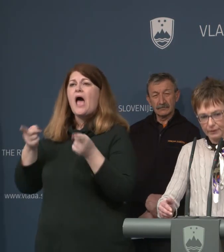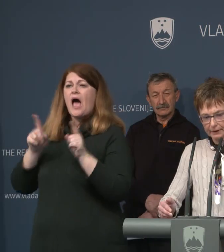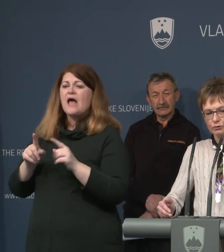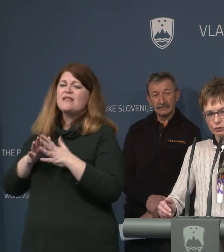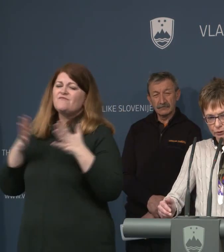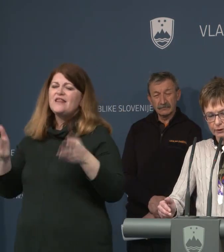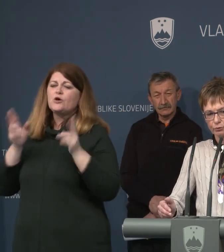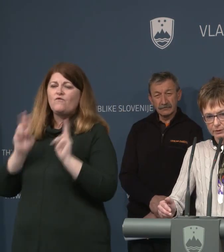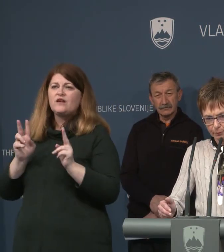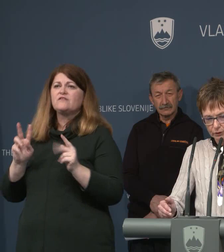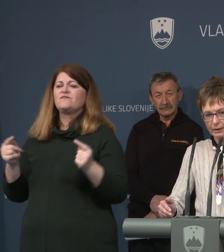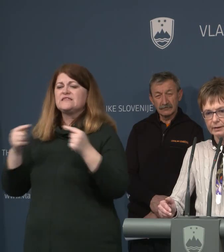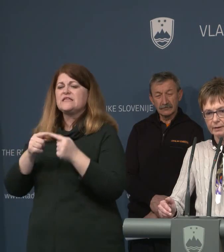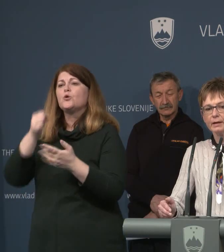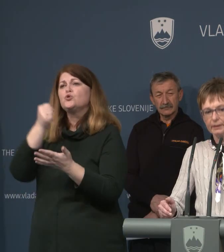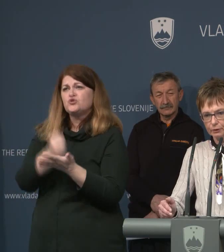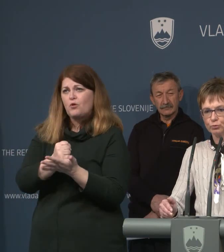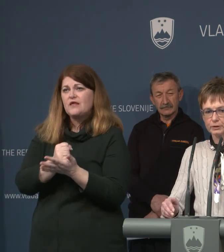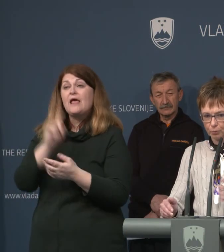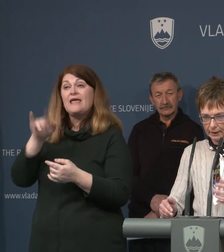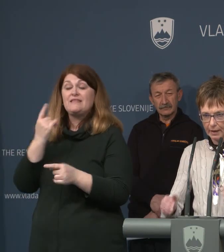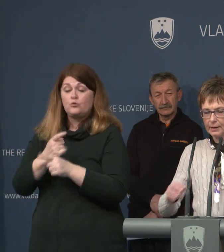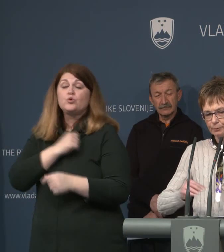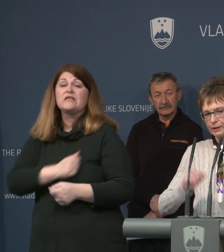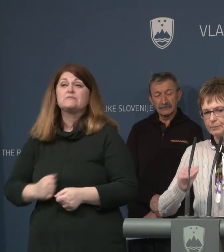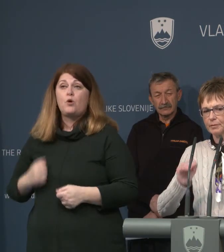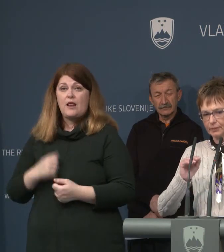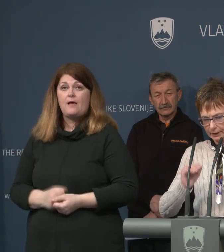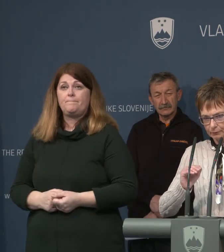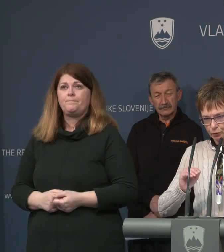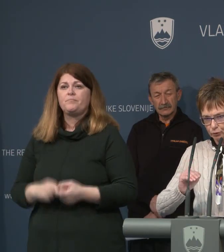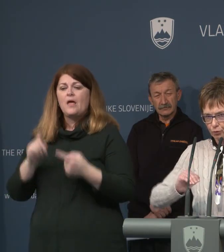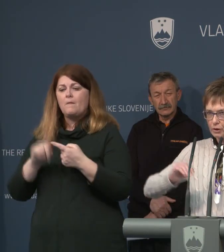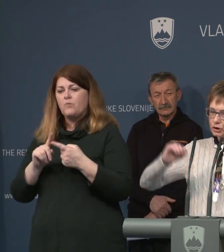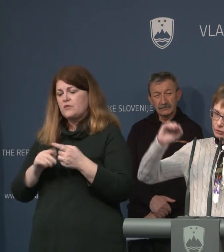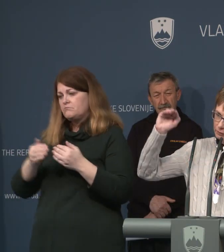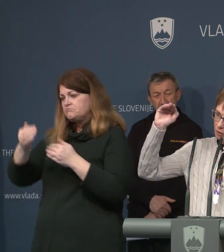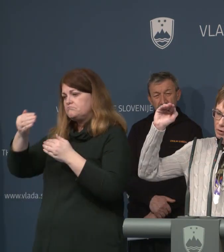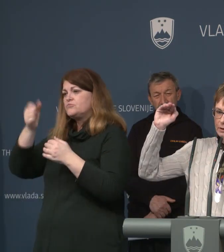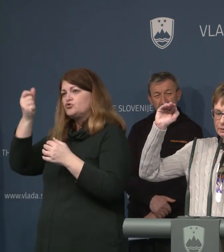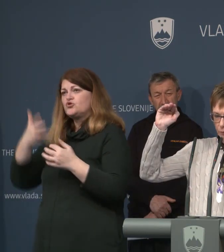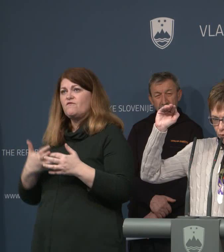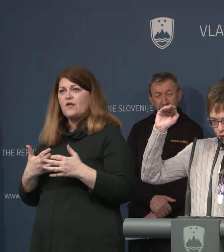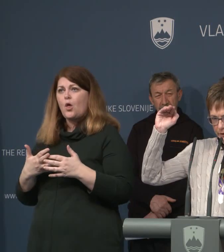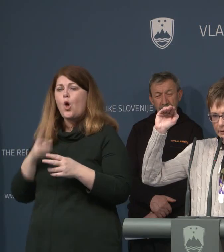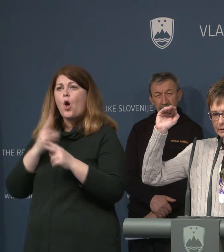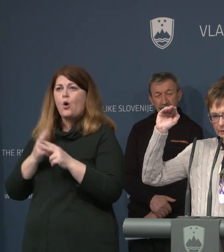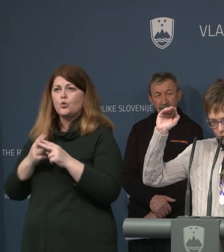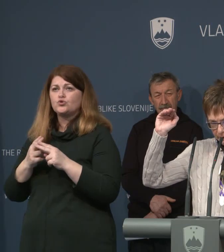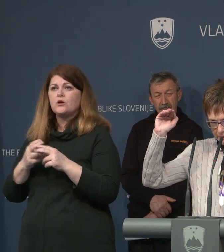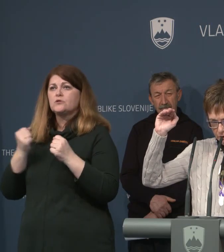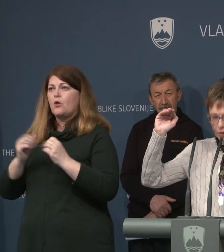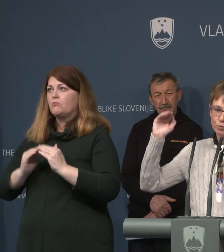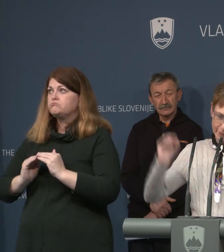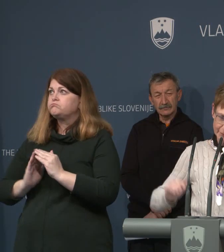veliko verjetnostjo v stiku z potrjenim in je tudi zbolela. In potem jim je v nekem trenutku število okuženih